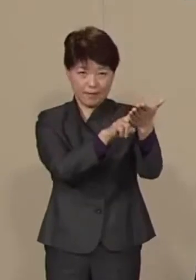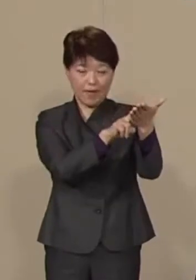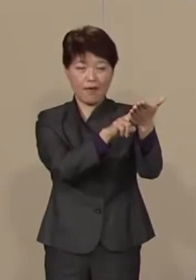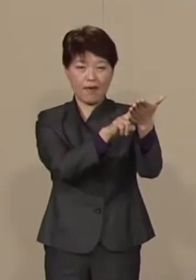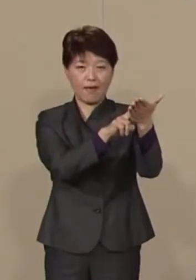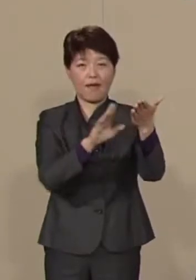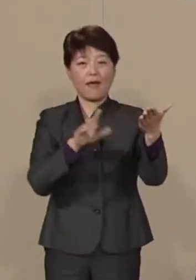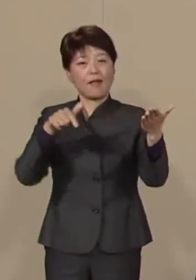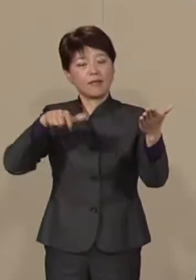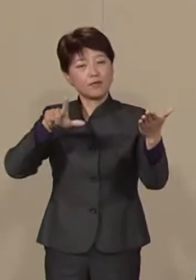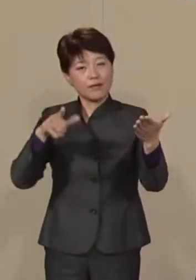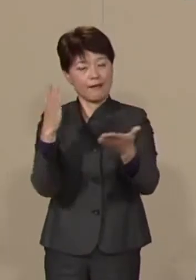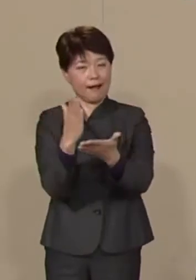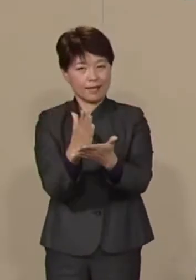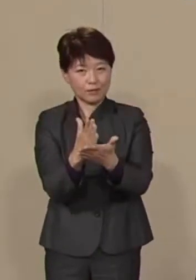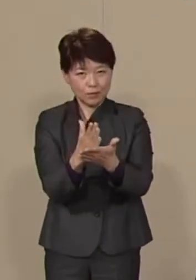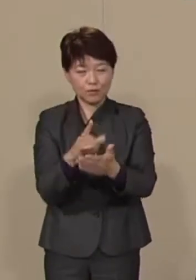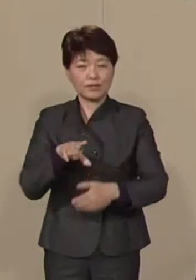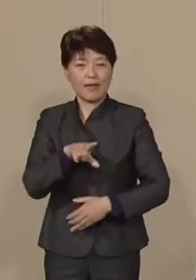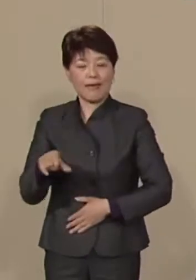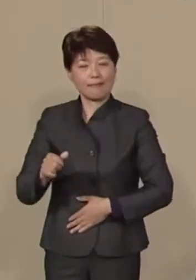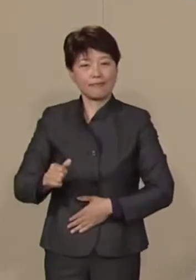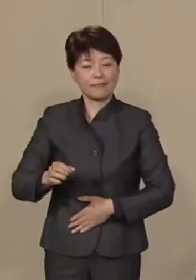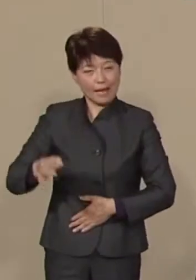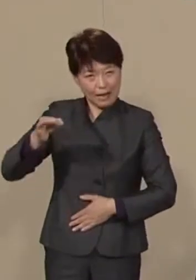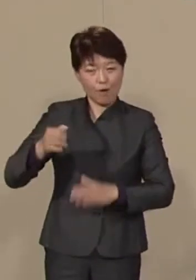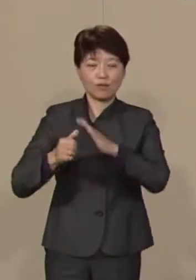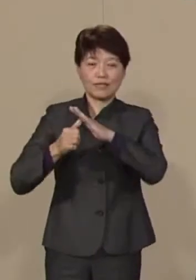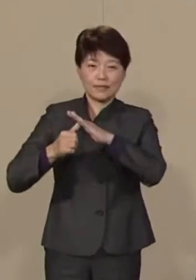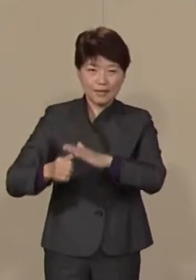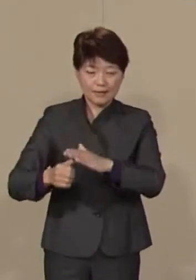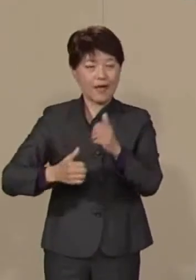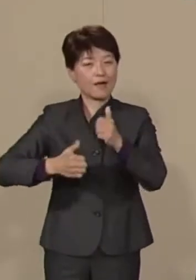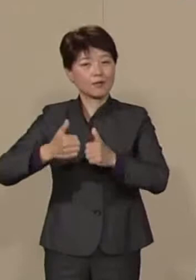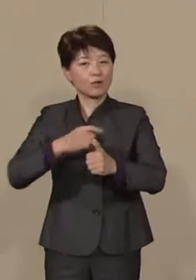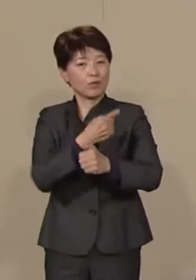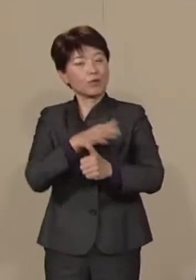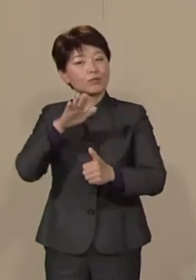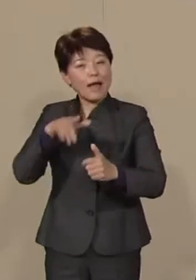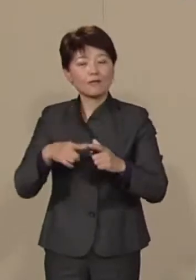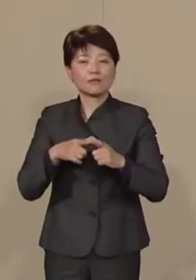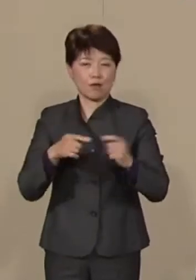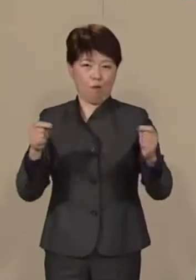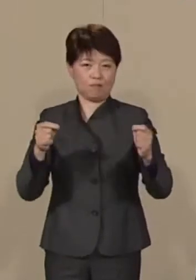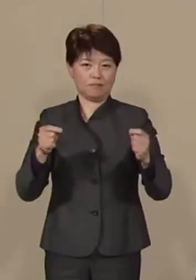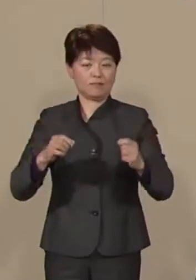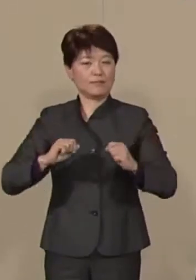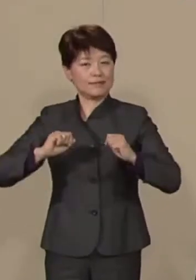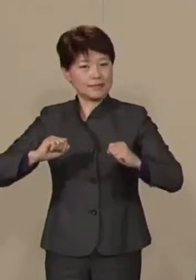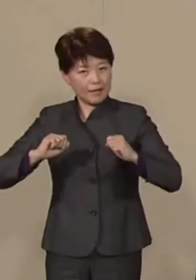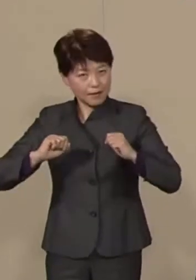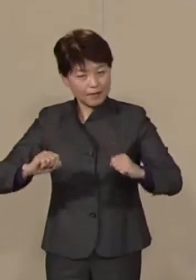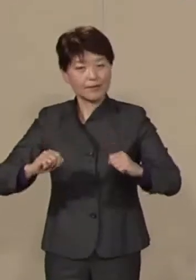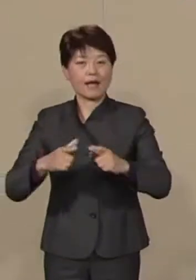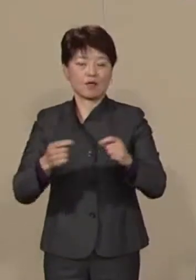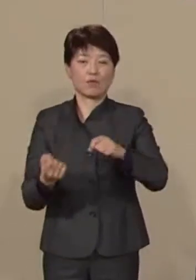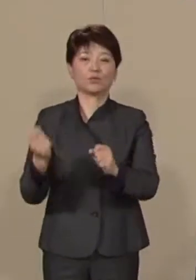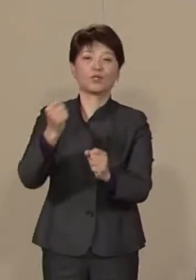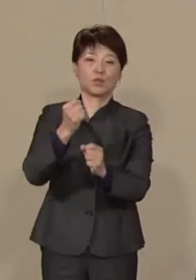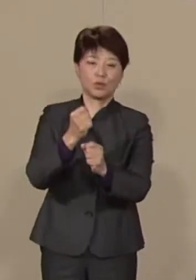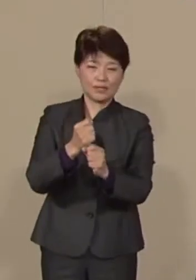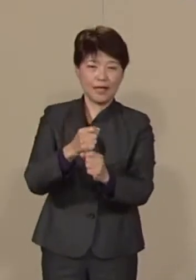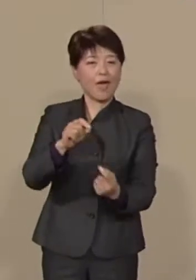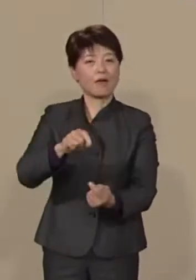から脱却をして円高を是正して競争力のある日本活力のある日本を取り戻して雇用を